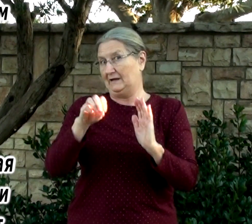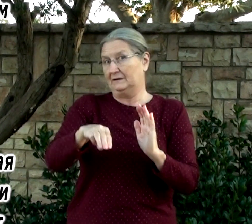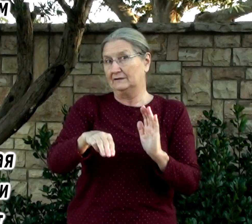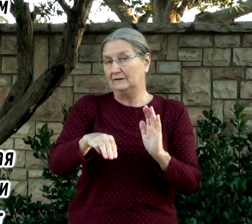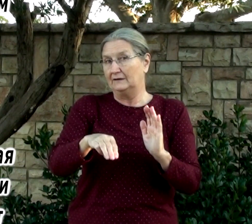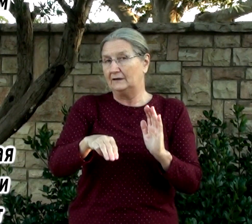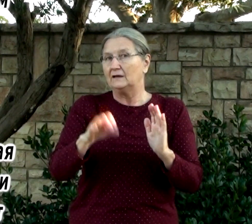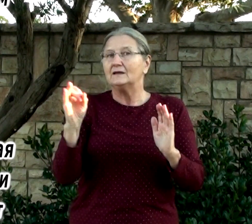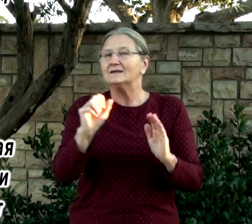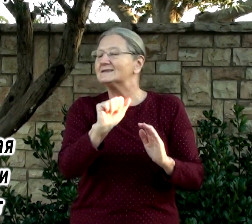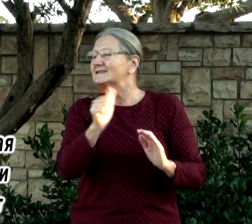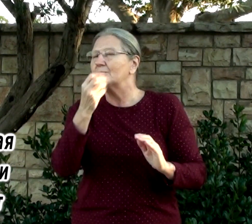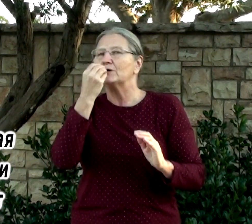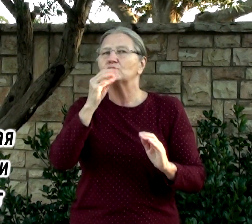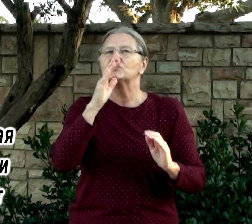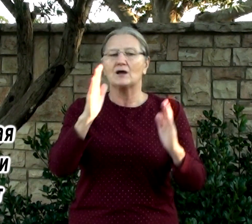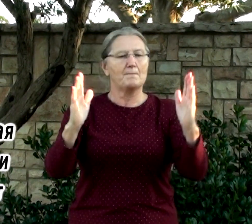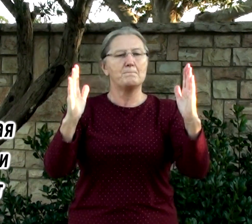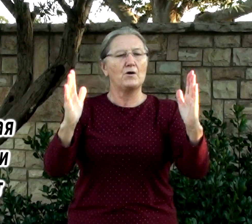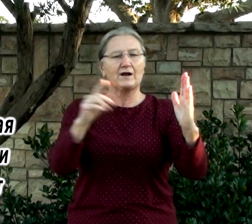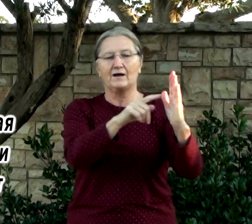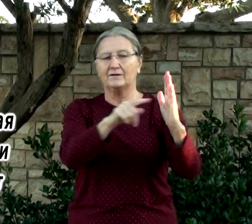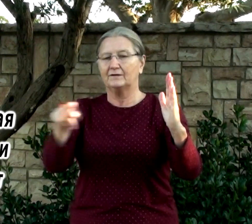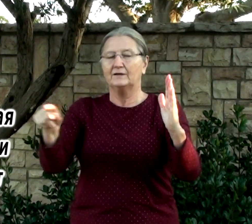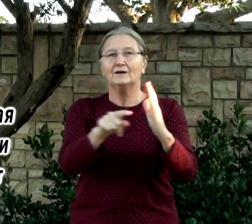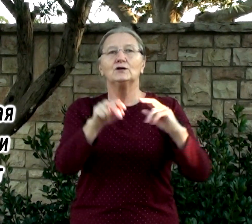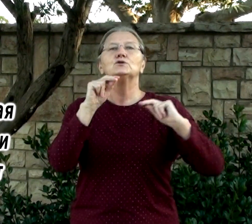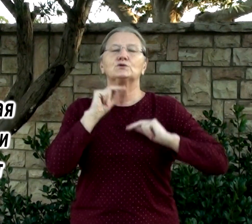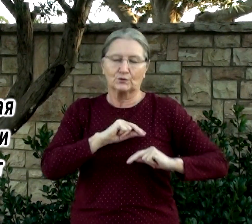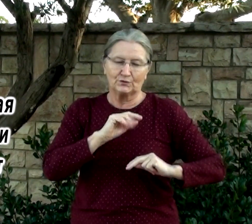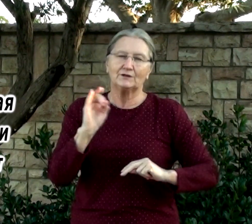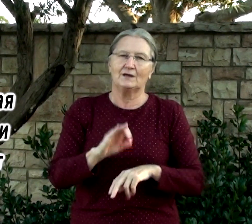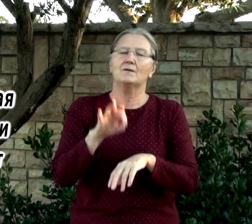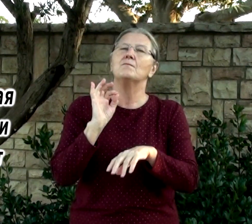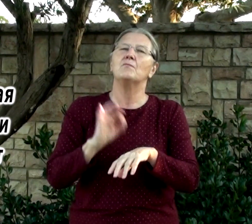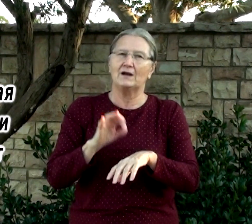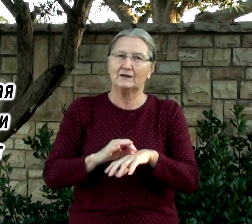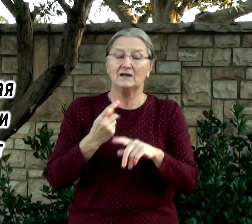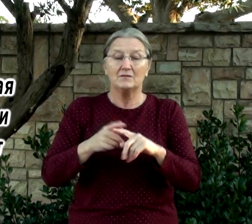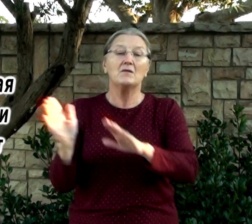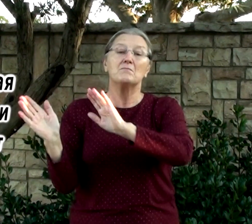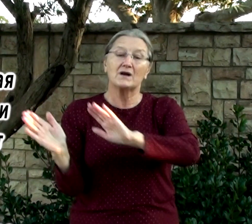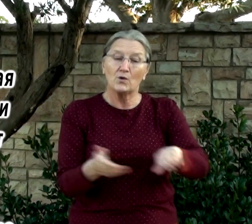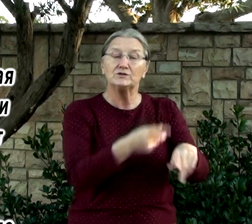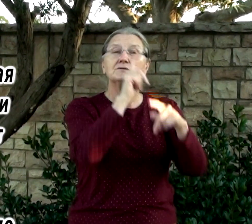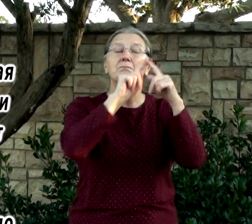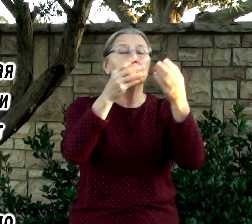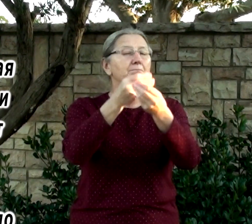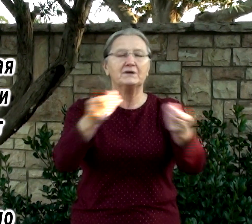восемьдесят лет. И самая лучшая пора их — труд и болезнь, ибо проходят быстро,